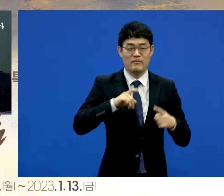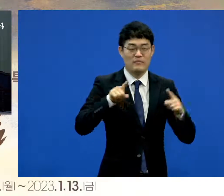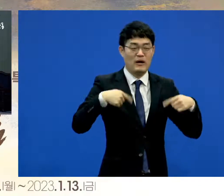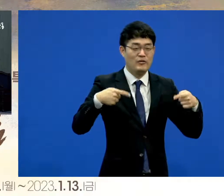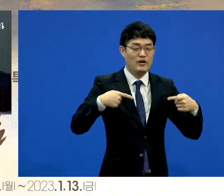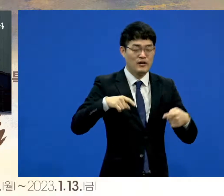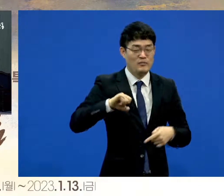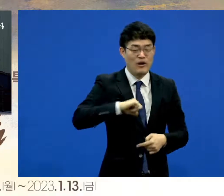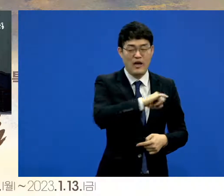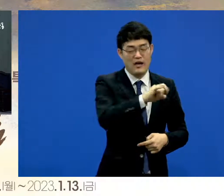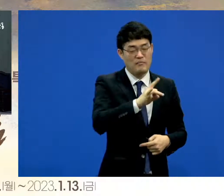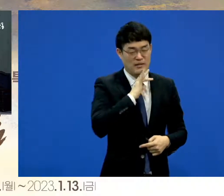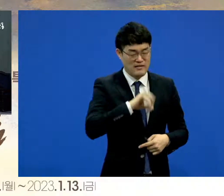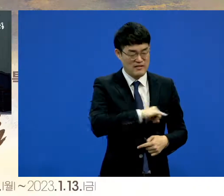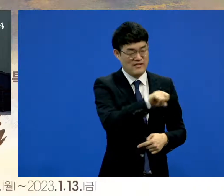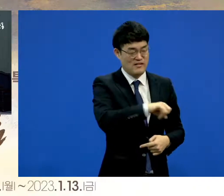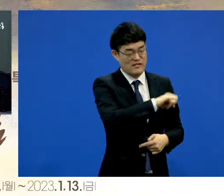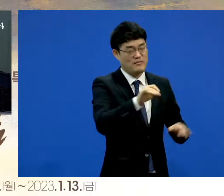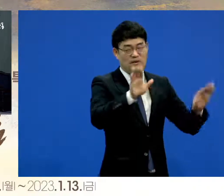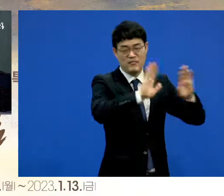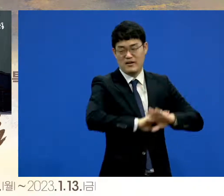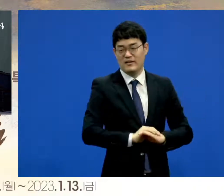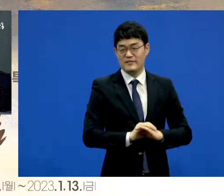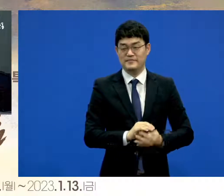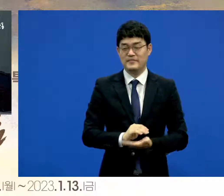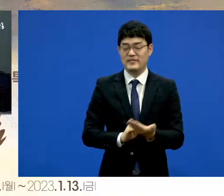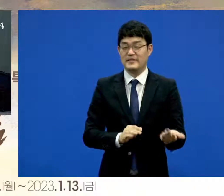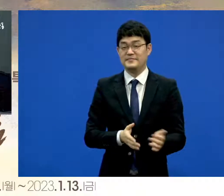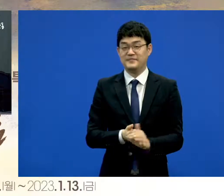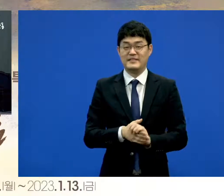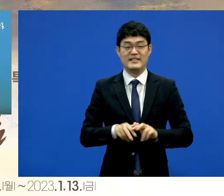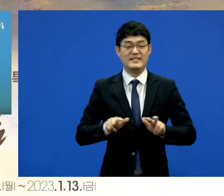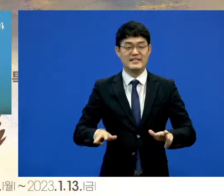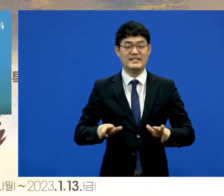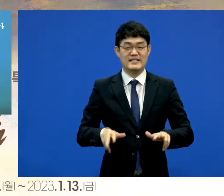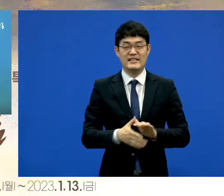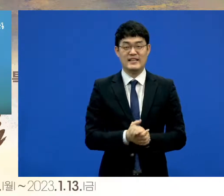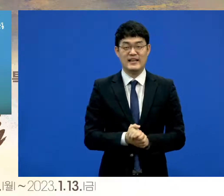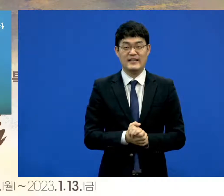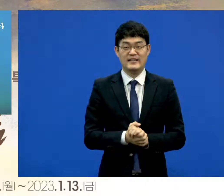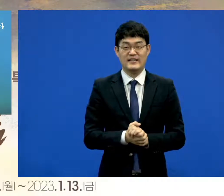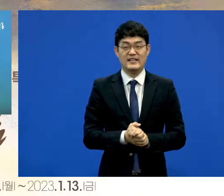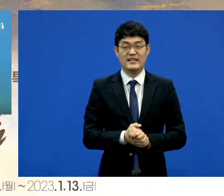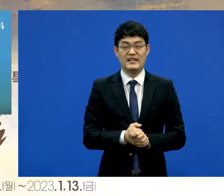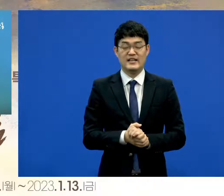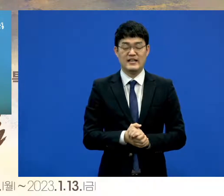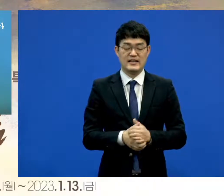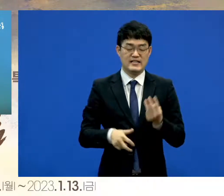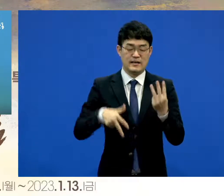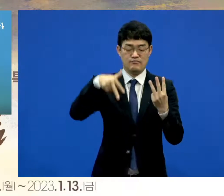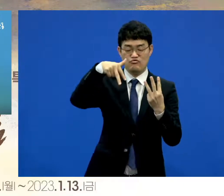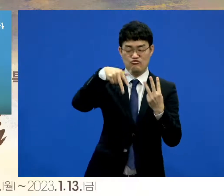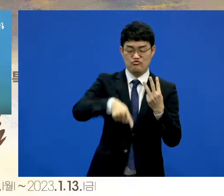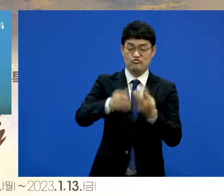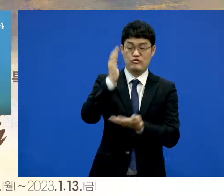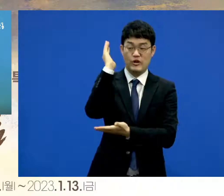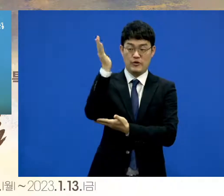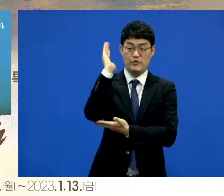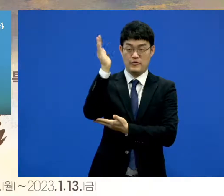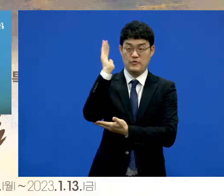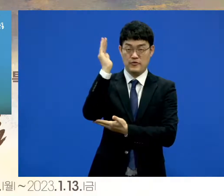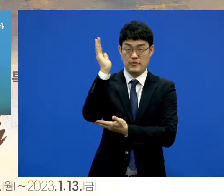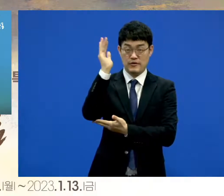자, 오늘 이 20절 가지고 우리 이제 3주 동안 설교할 겁니다. 3번 설교할 텐데 오늘은 앞부분에